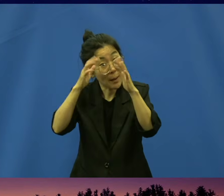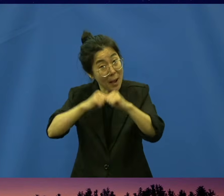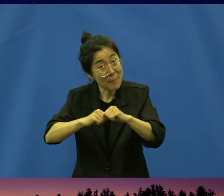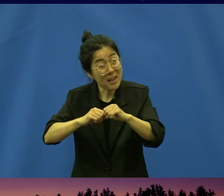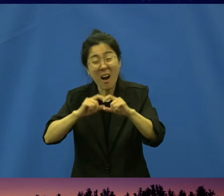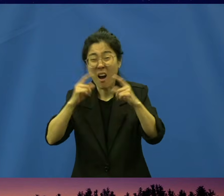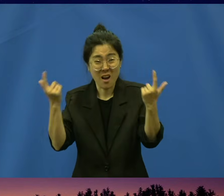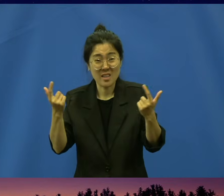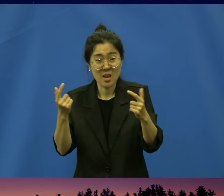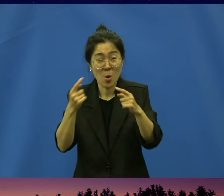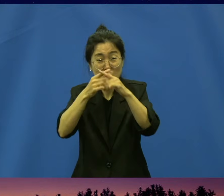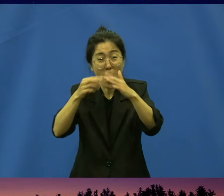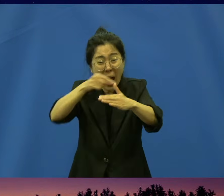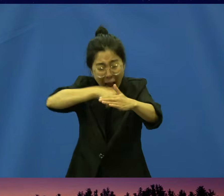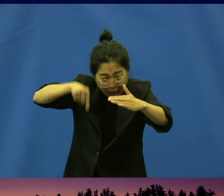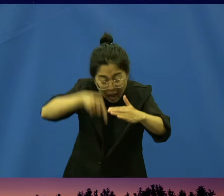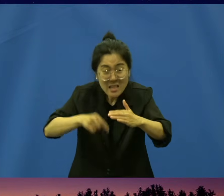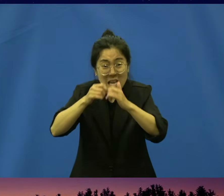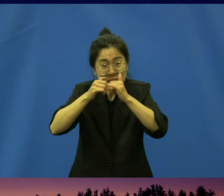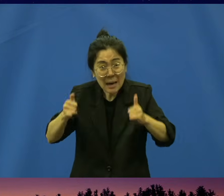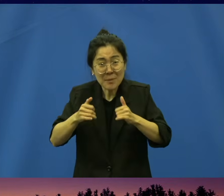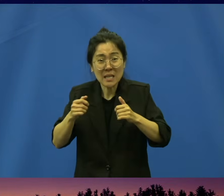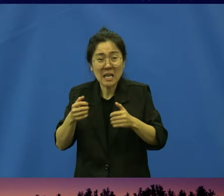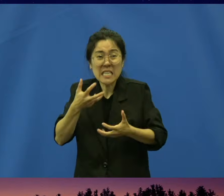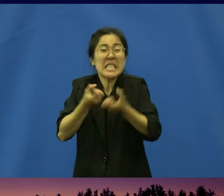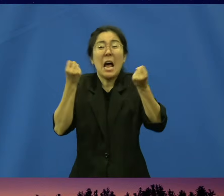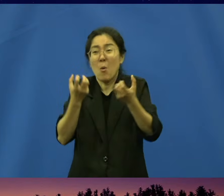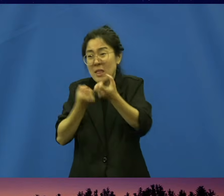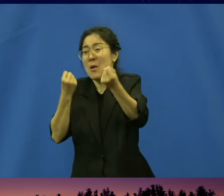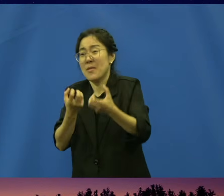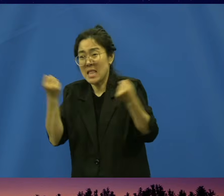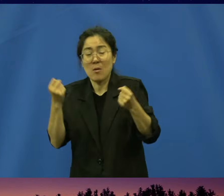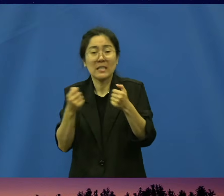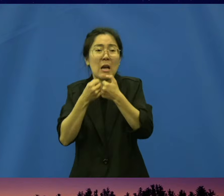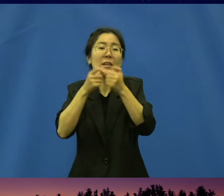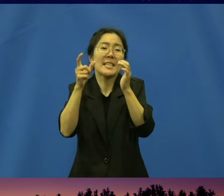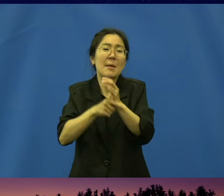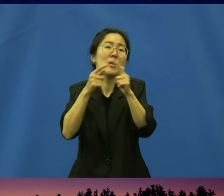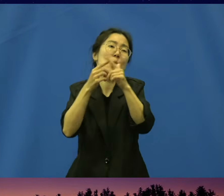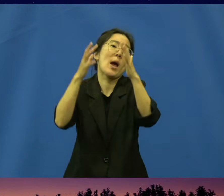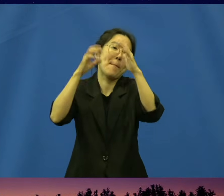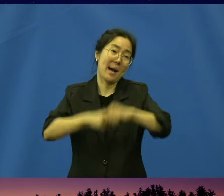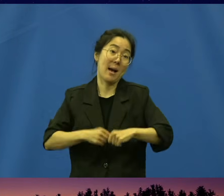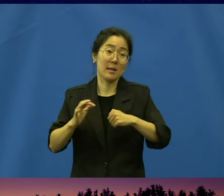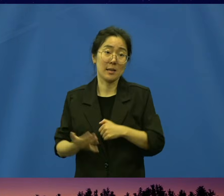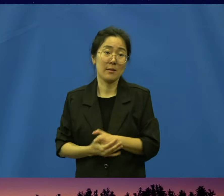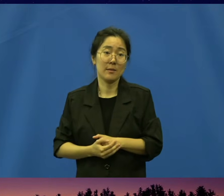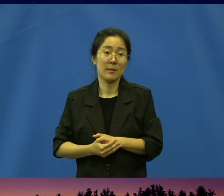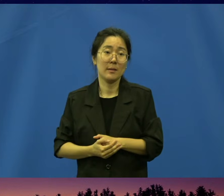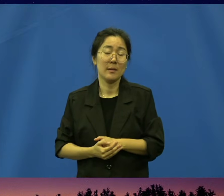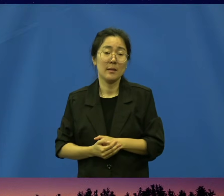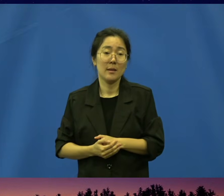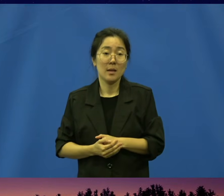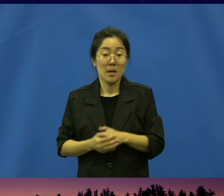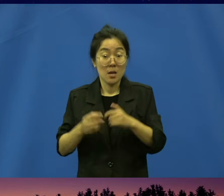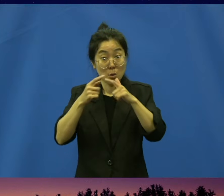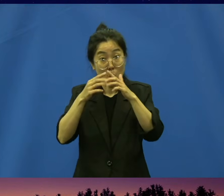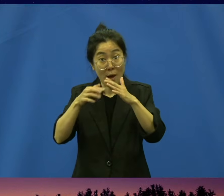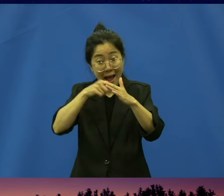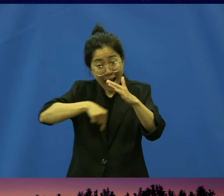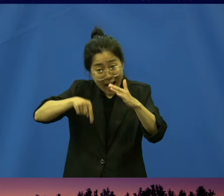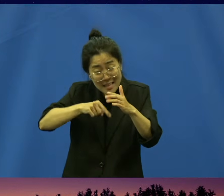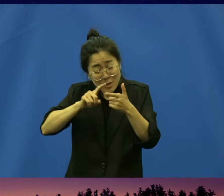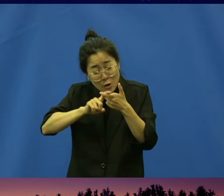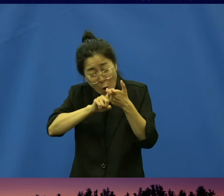했습니다. 하나가 되기만 하면 어떤 핍박도 이길 수 있고, 숫자가 아무리 작아도 큰 일을 할 수가